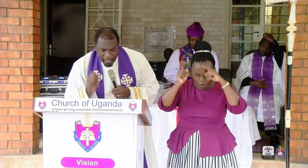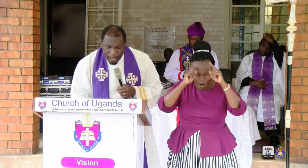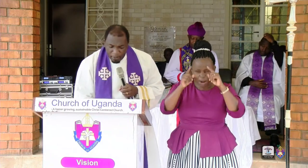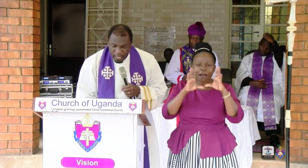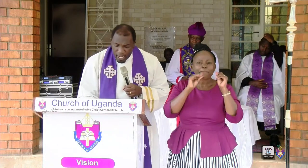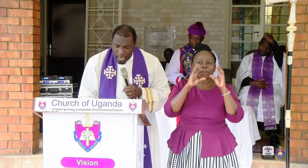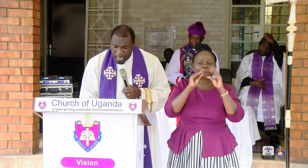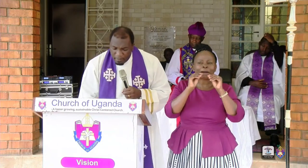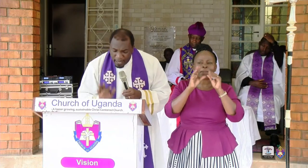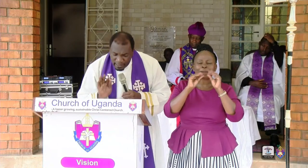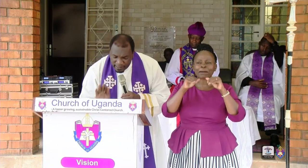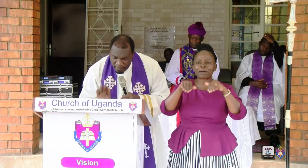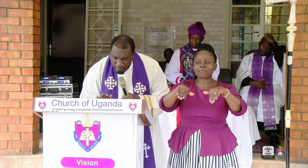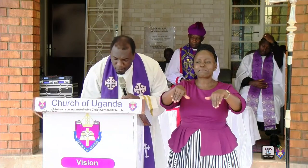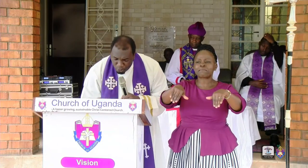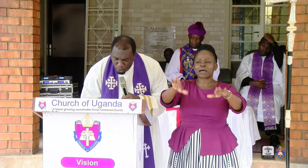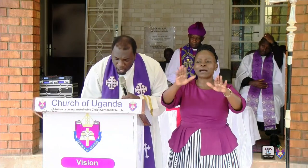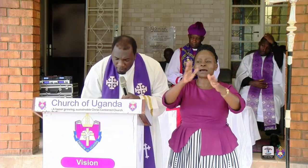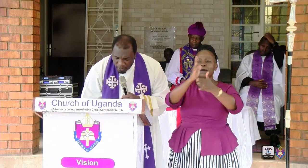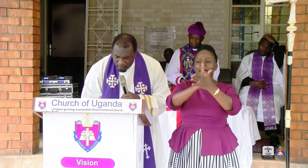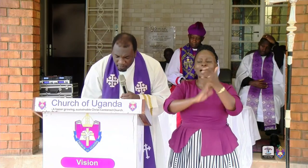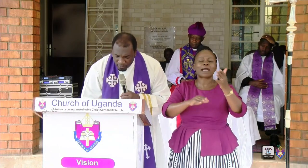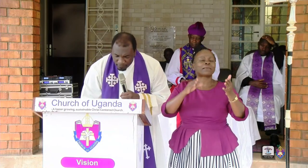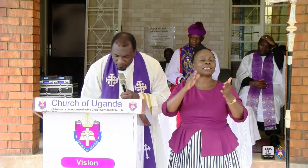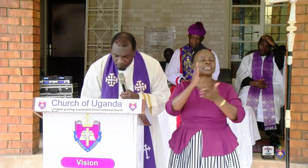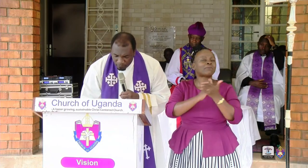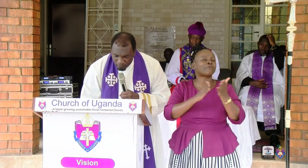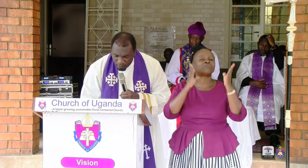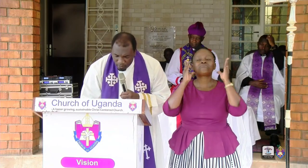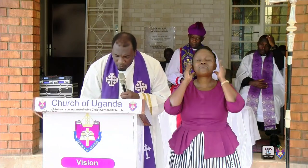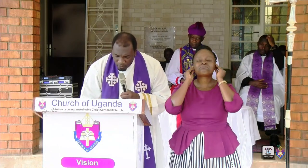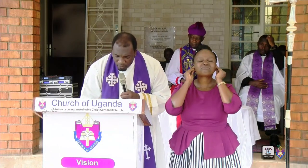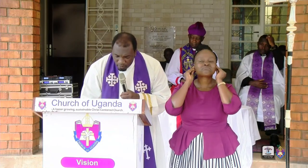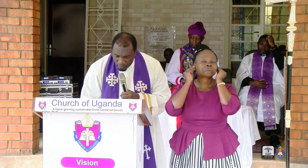boogera byabwe. Agambye baliziba amatu gaabwe